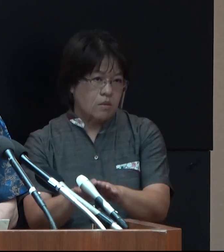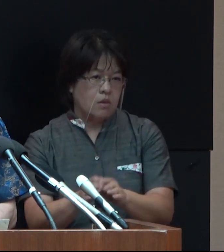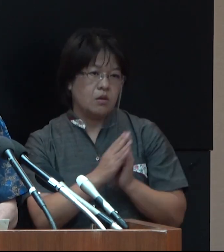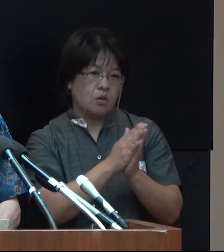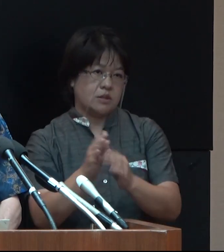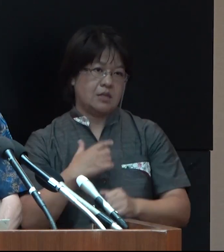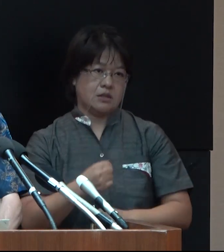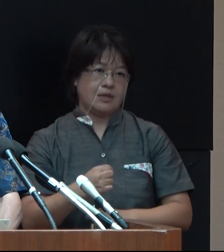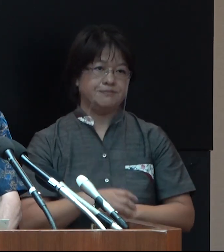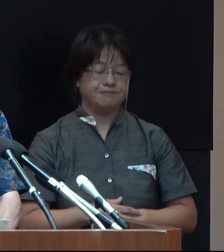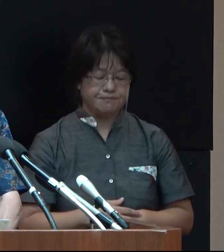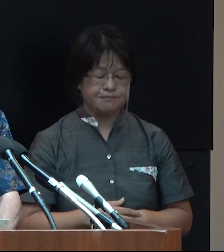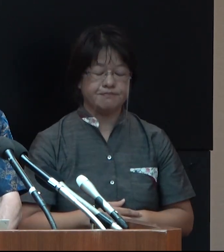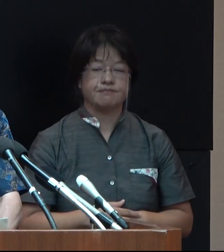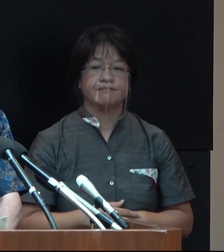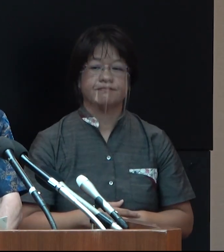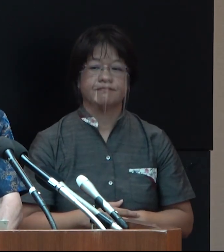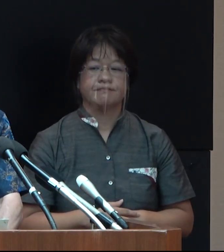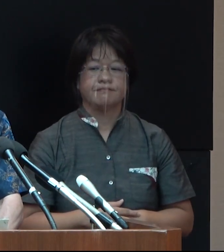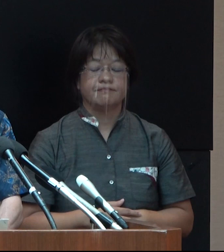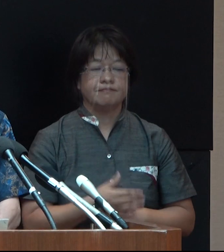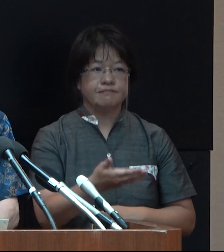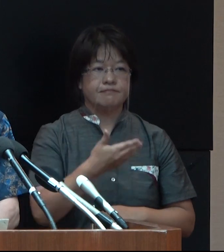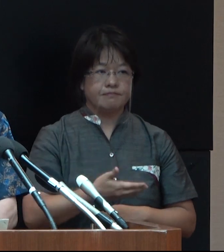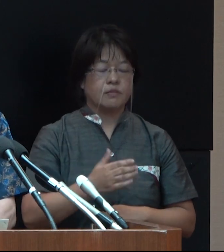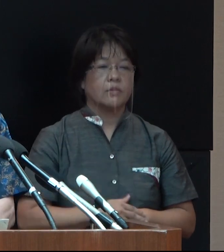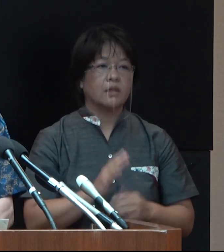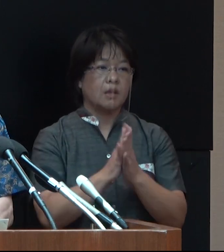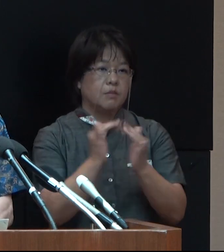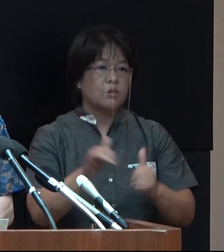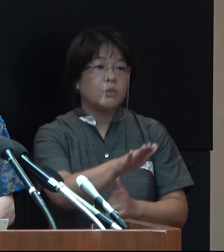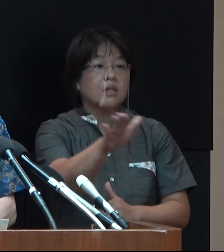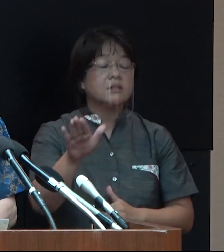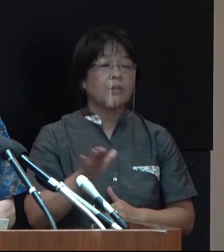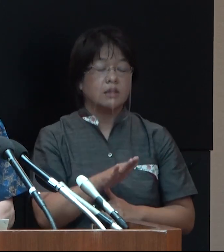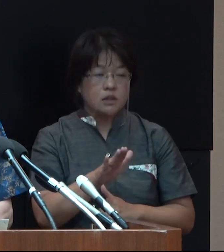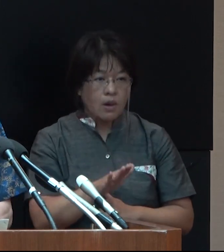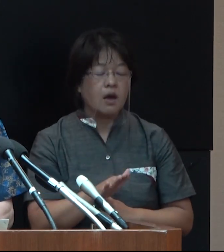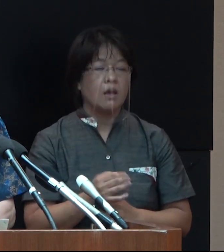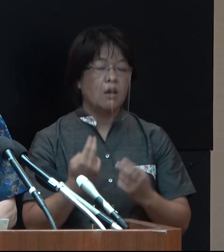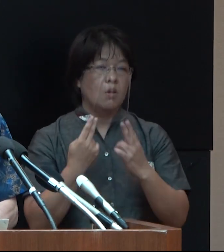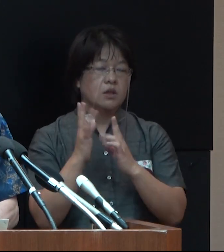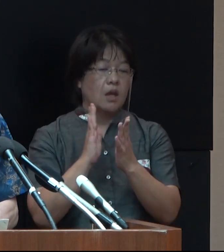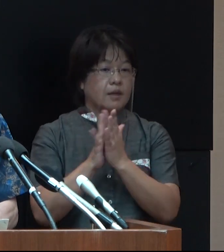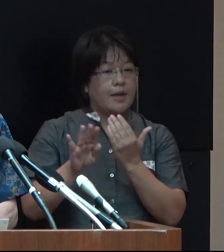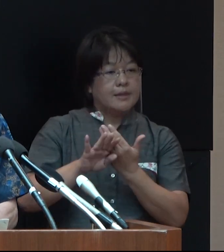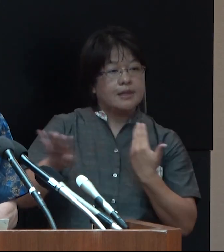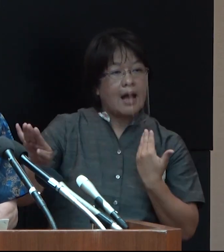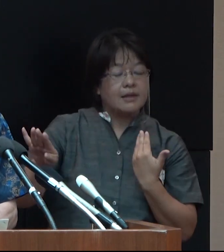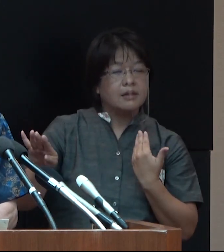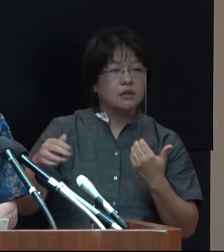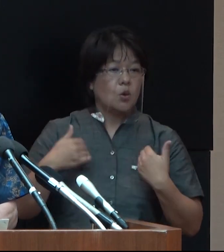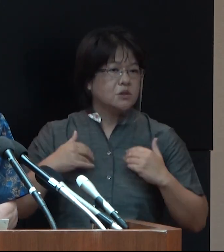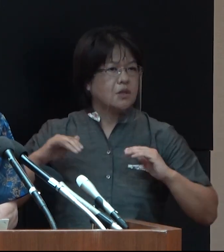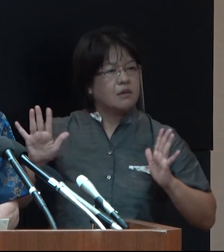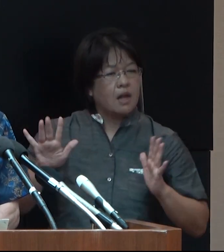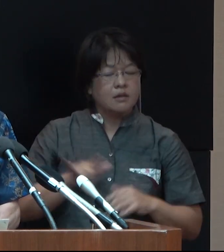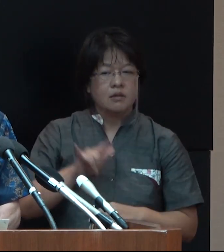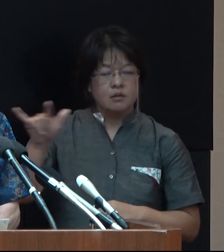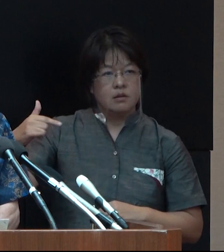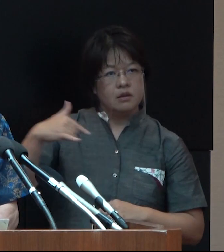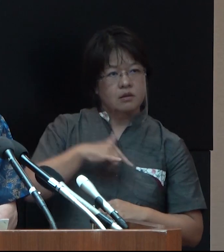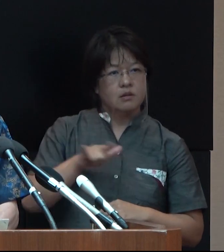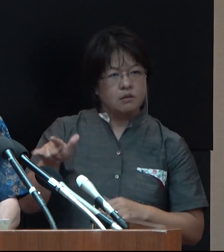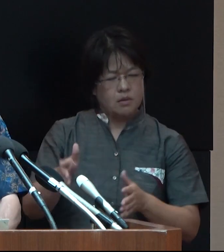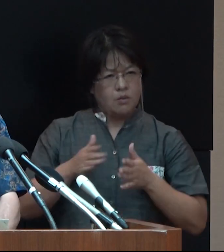します。1つ、県民の皆様には県をまたぐ不要不急の往来は自粛